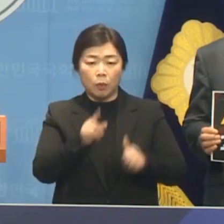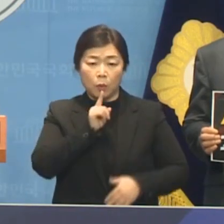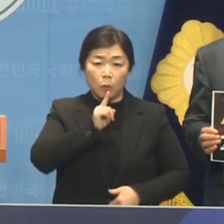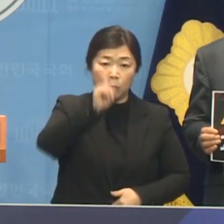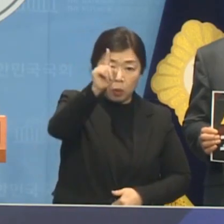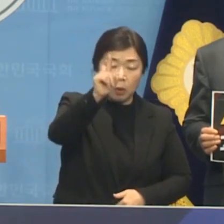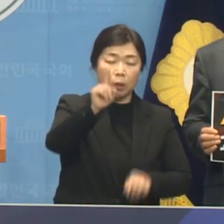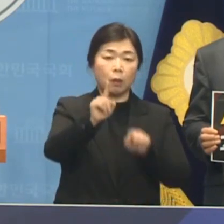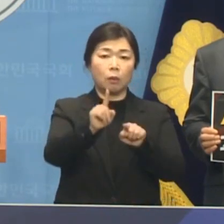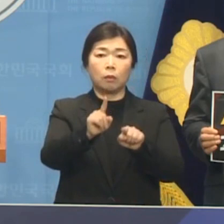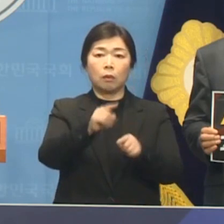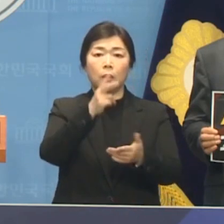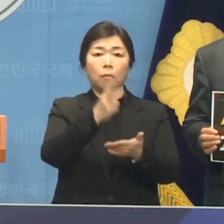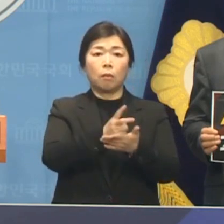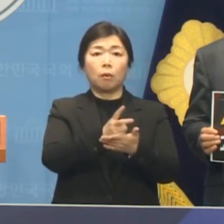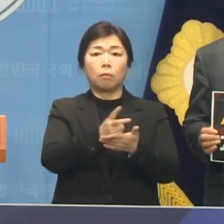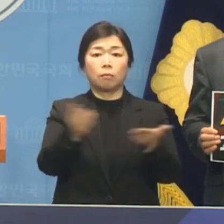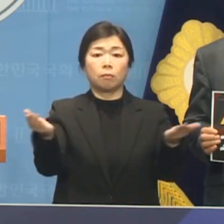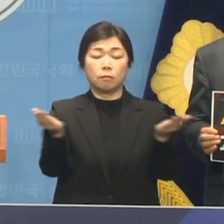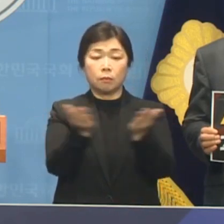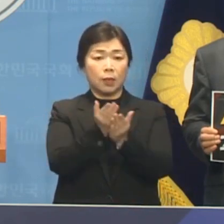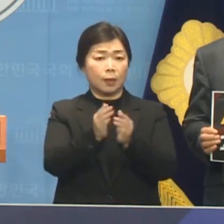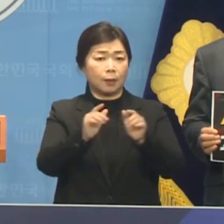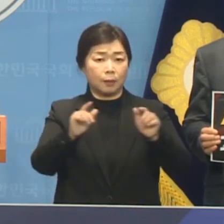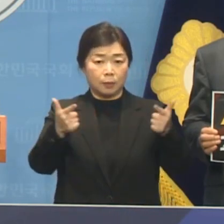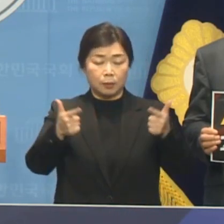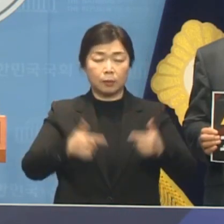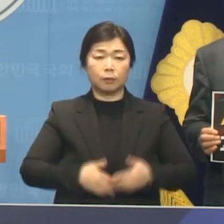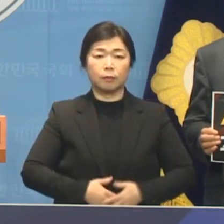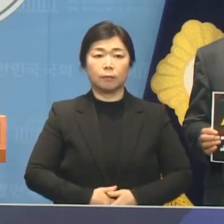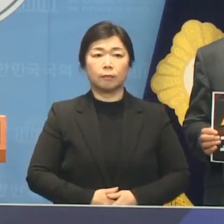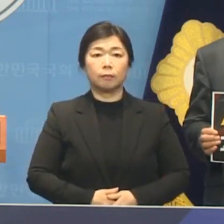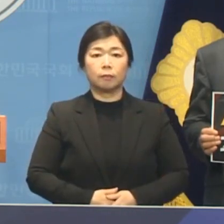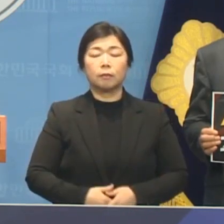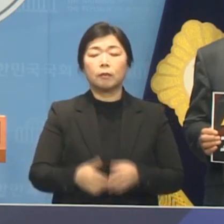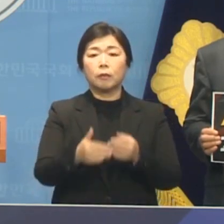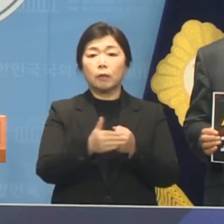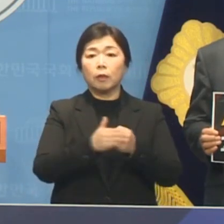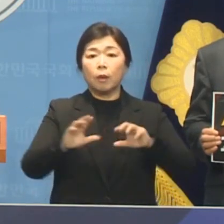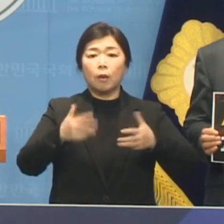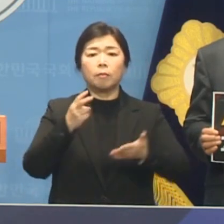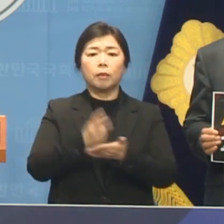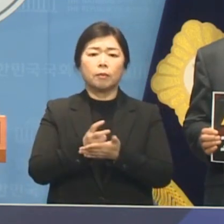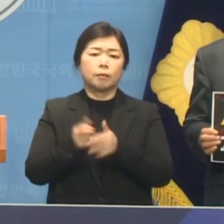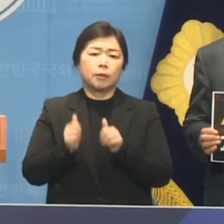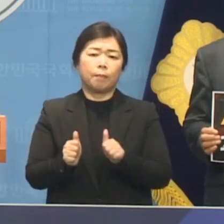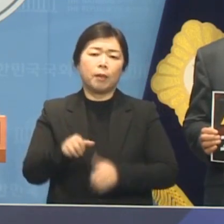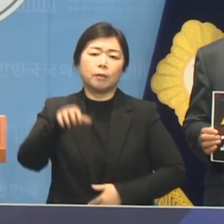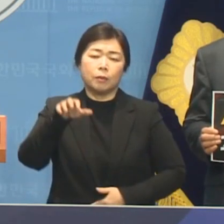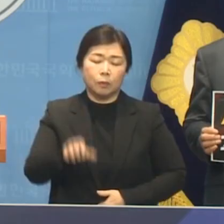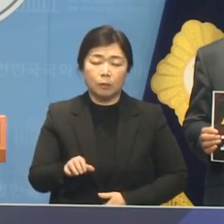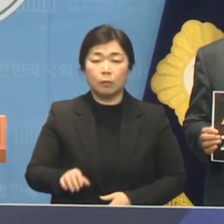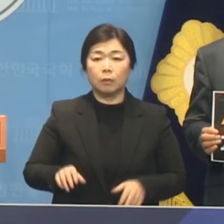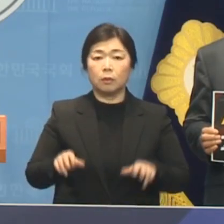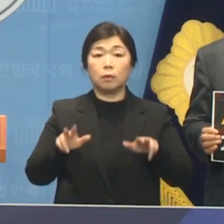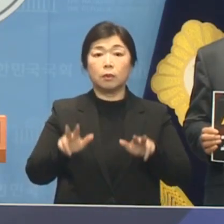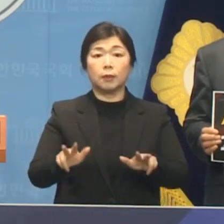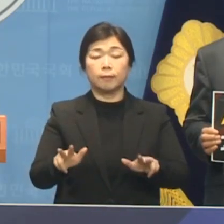법적으로 성립되지가 될 수가 없습니다. 그래서 헌재는 마땅히 즉각